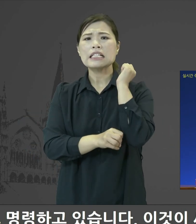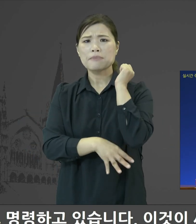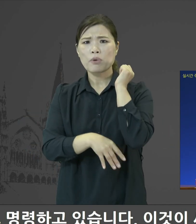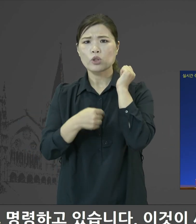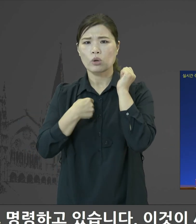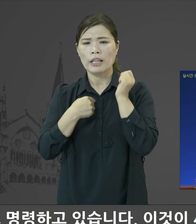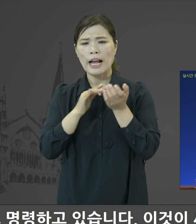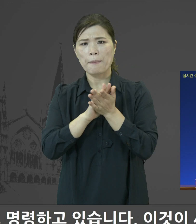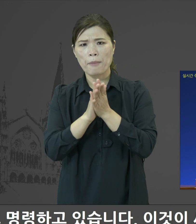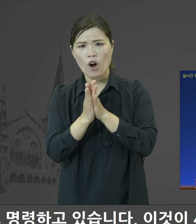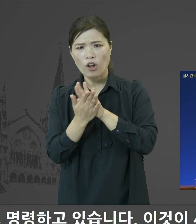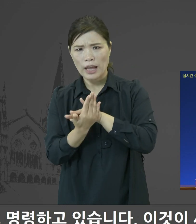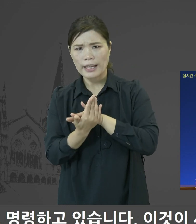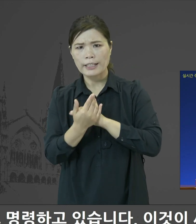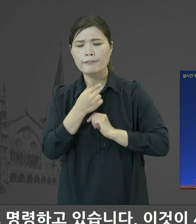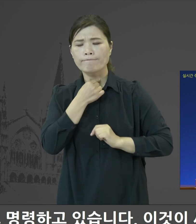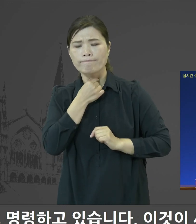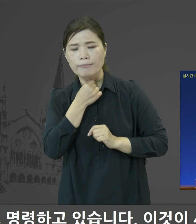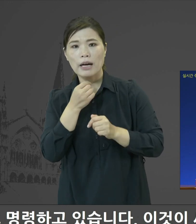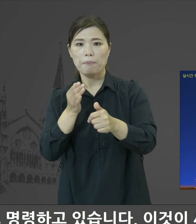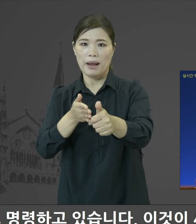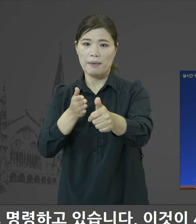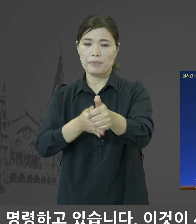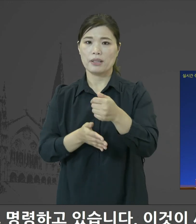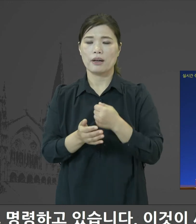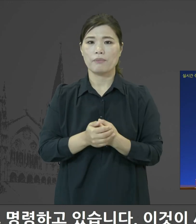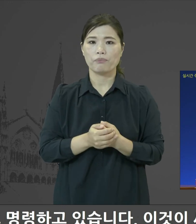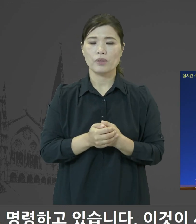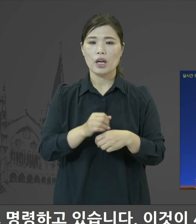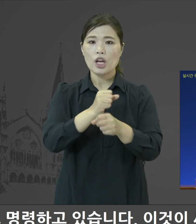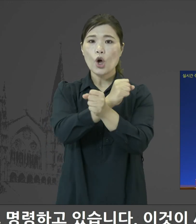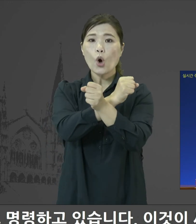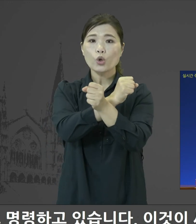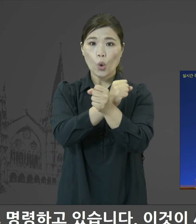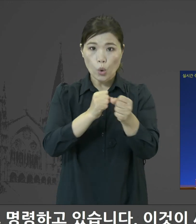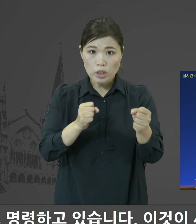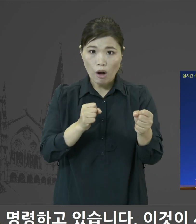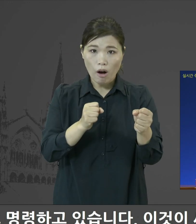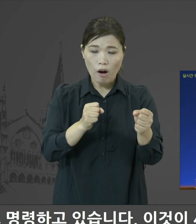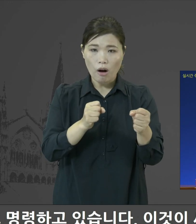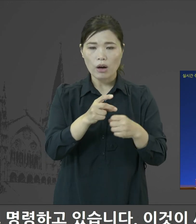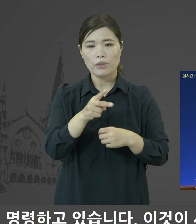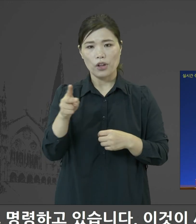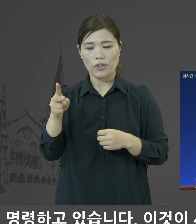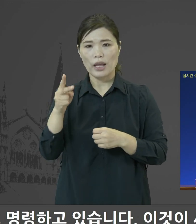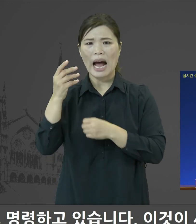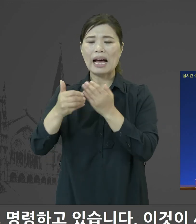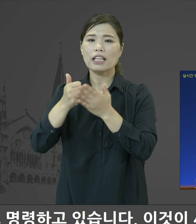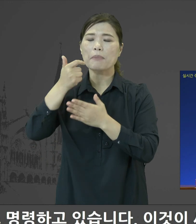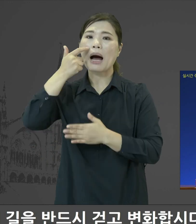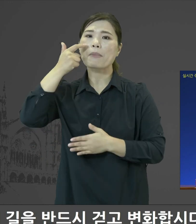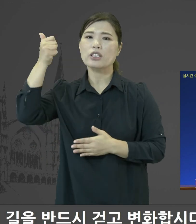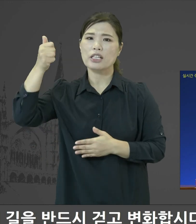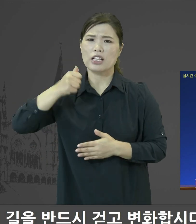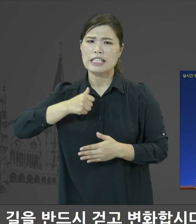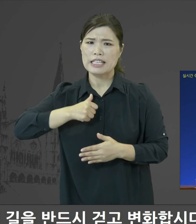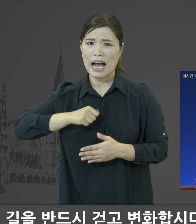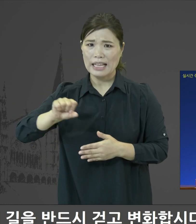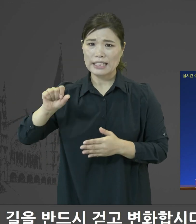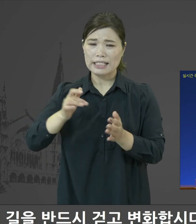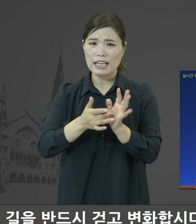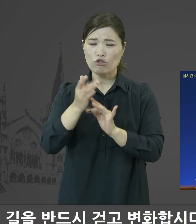열망하십시다. 용서는 하나님 아버지께서 아들 예수 그리스도를 통하여